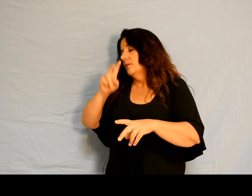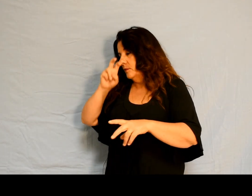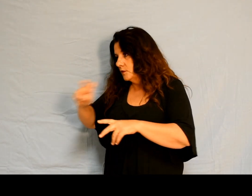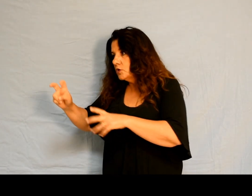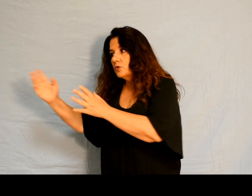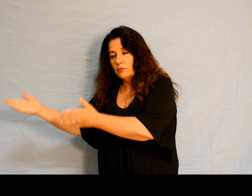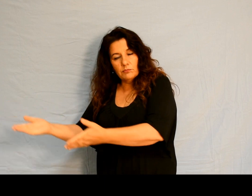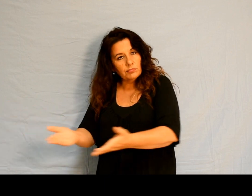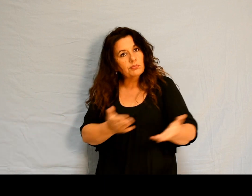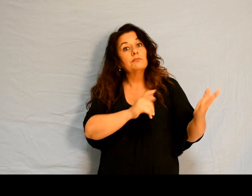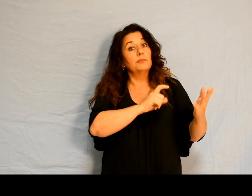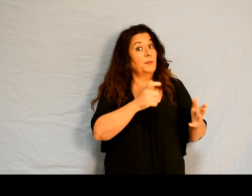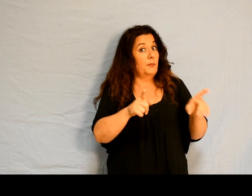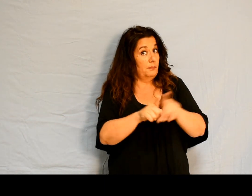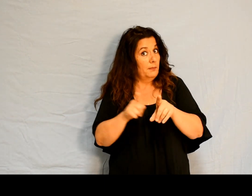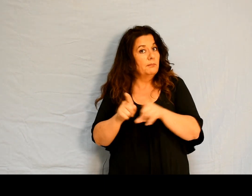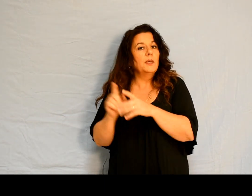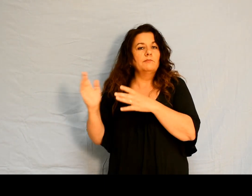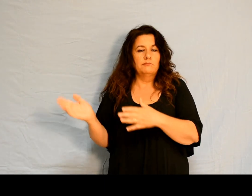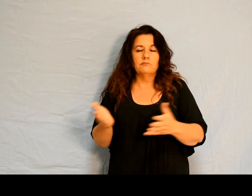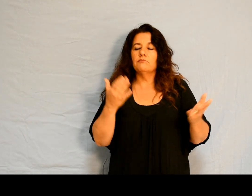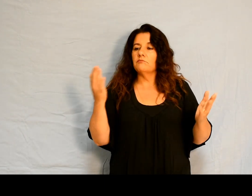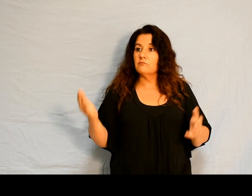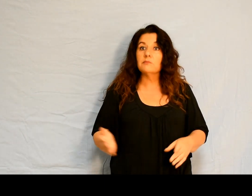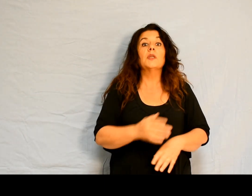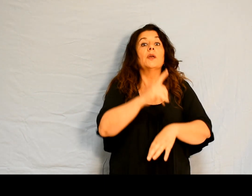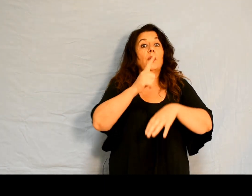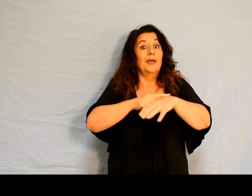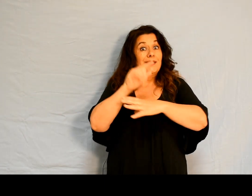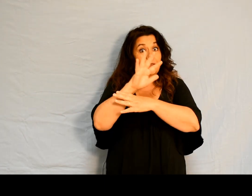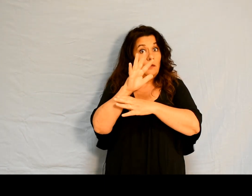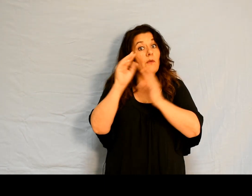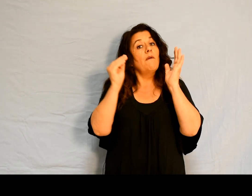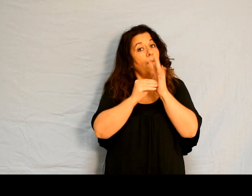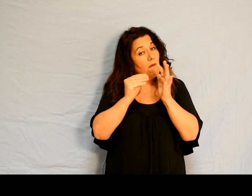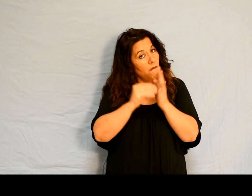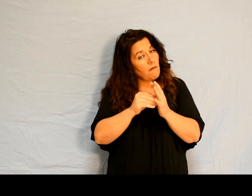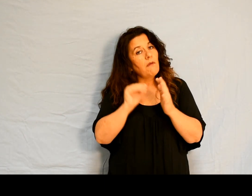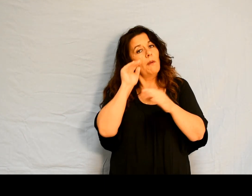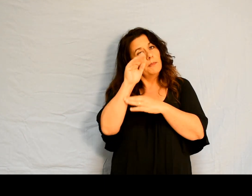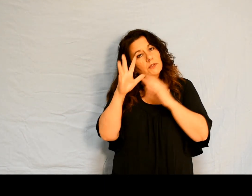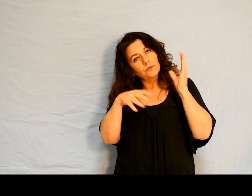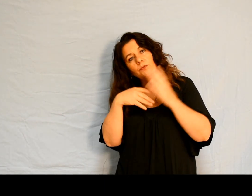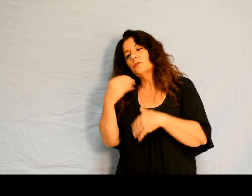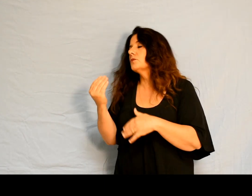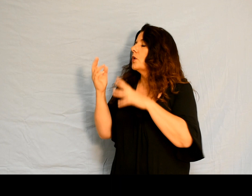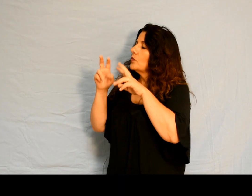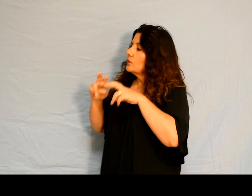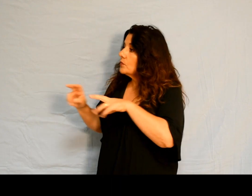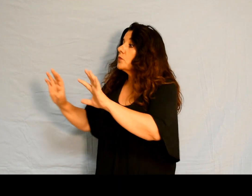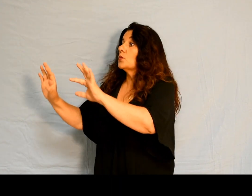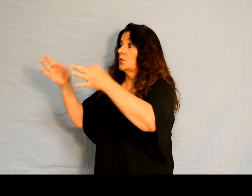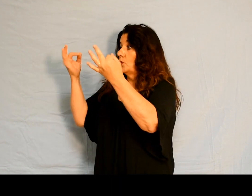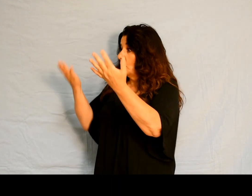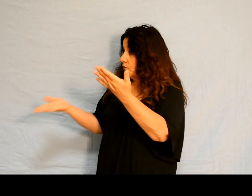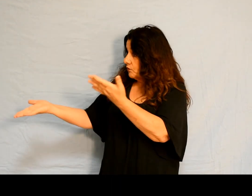Vers 5 heures, il sortit encore, en trouva d'autres qui étaient là et leur